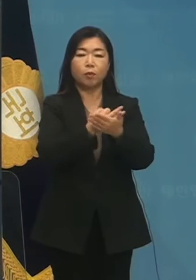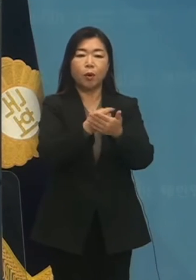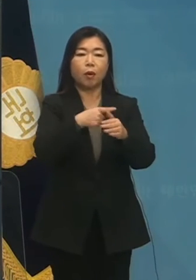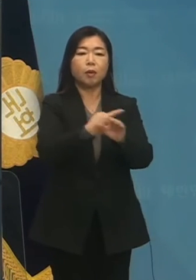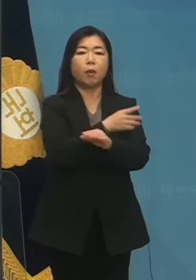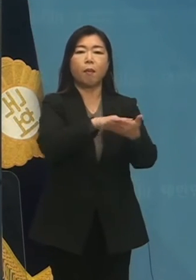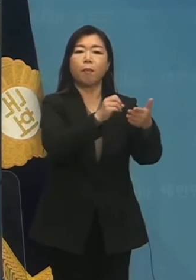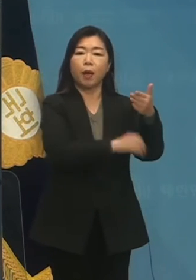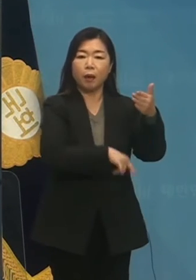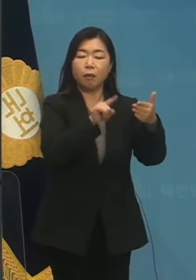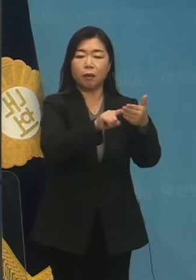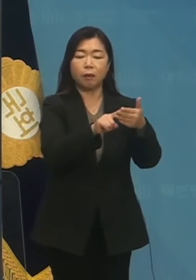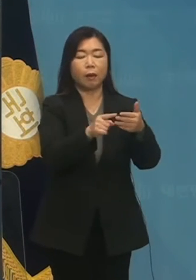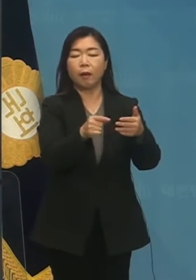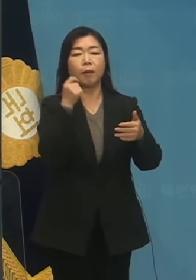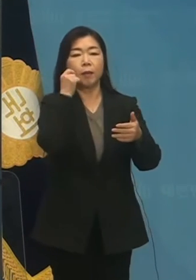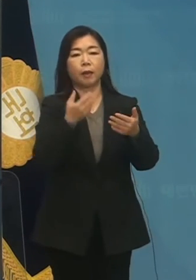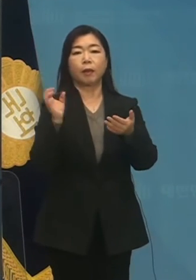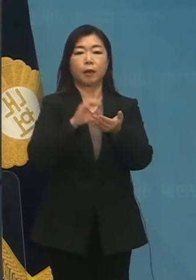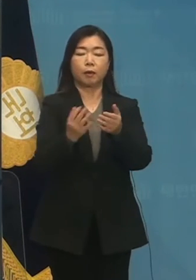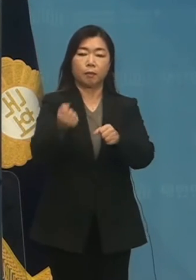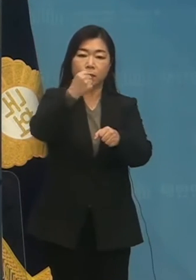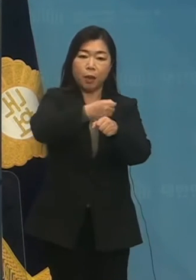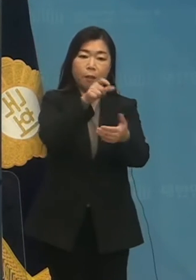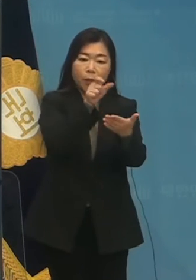손실보상 적용을 위해